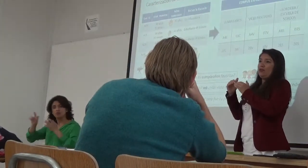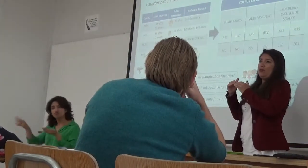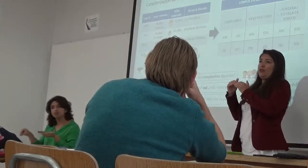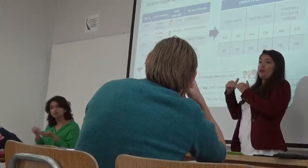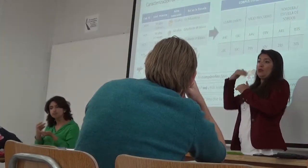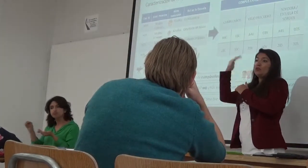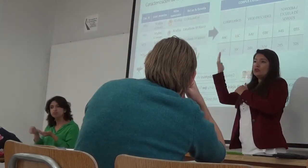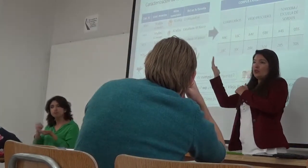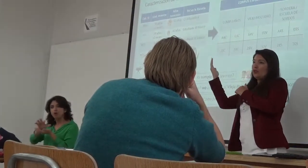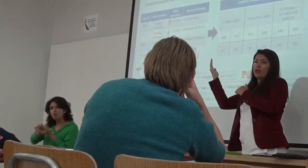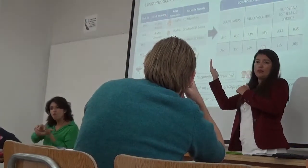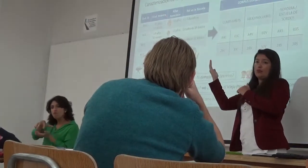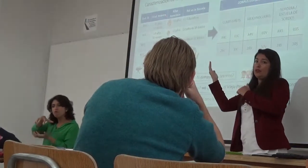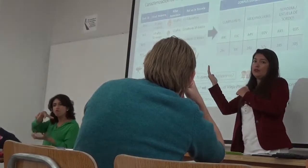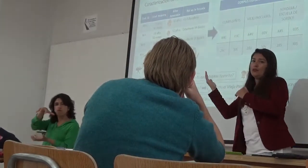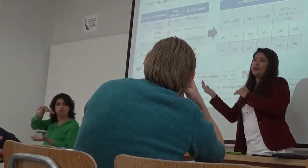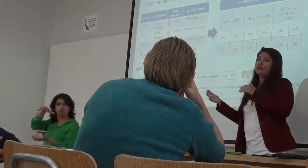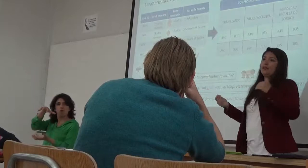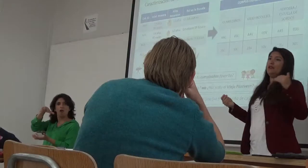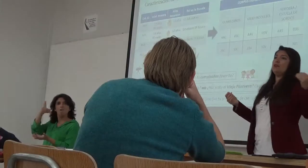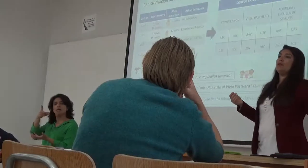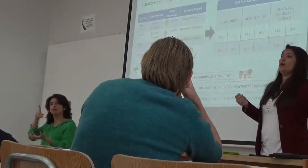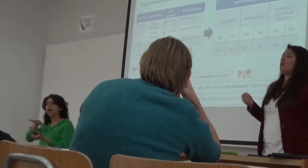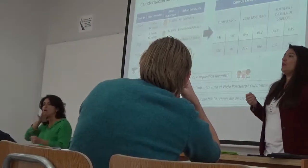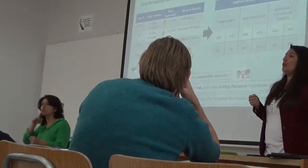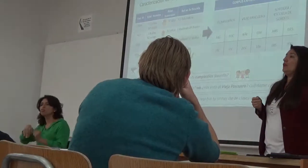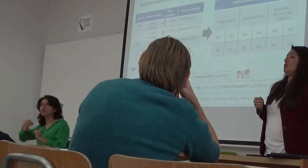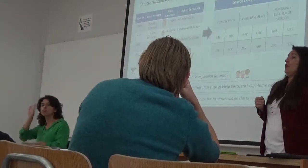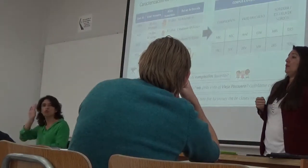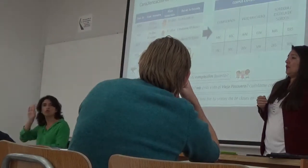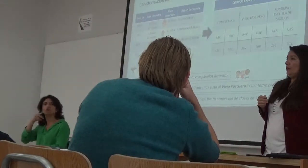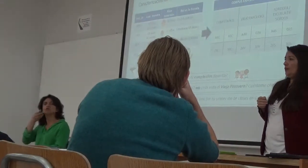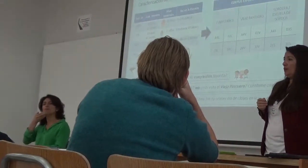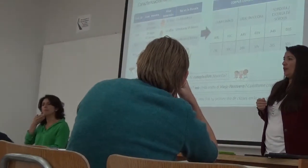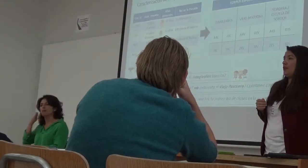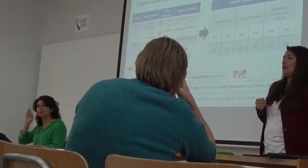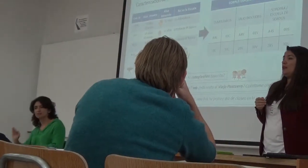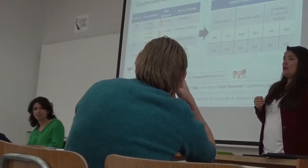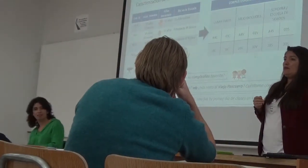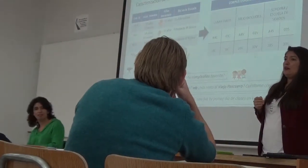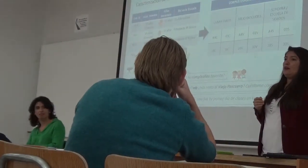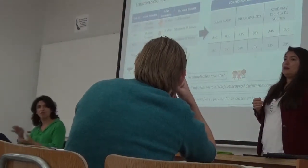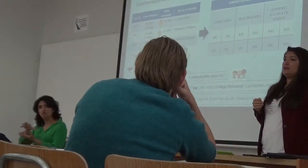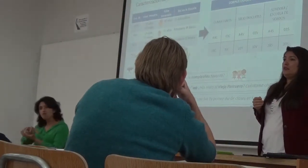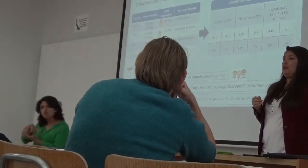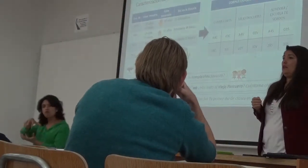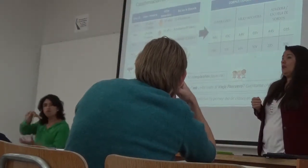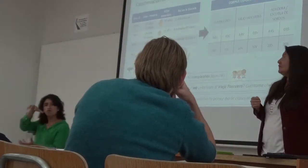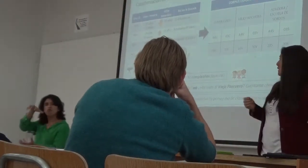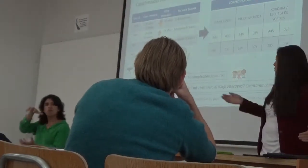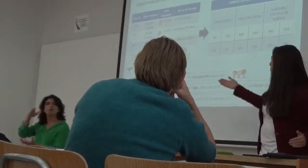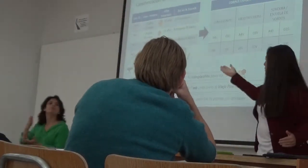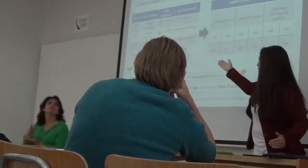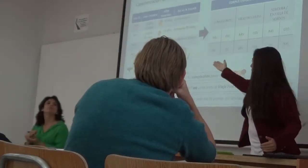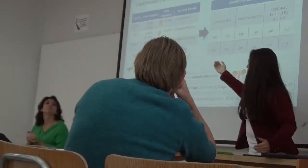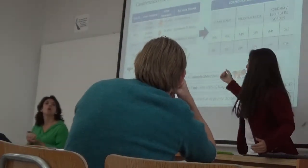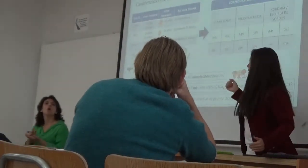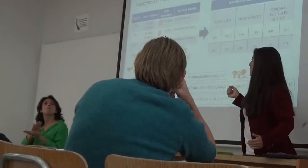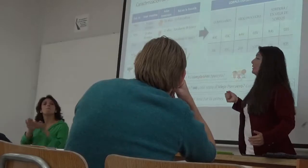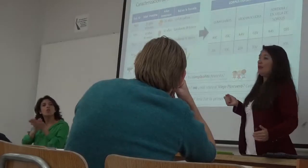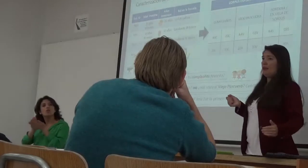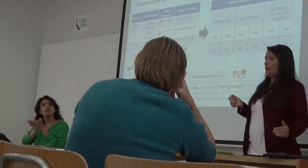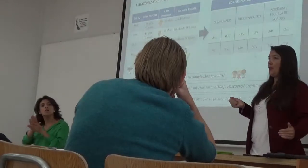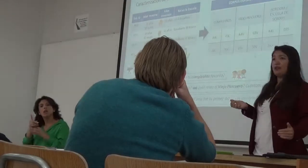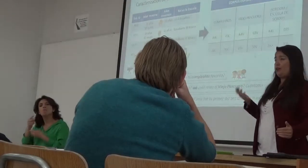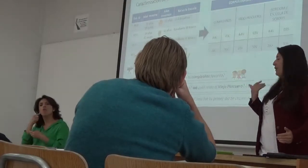incorporamos relatos de adultos sordos que antes no estaban presentes y también como de niños más pequeños, de una edad más inicial, como por ejemplo